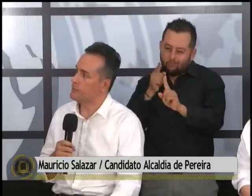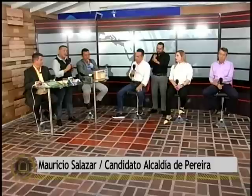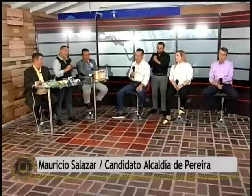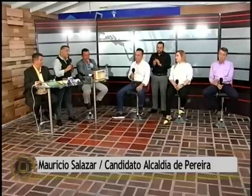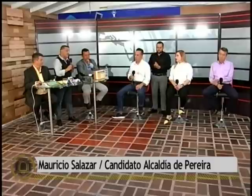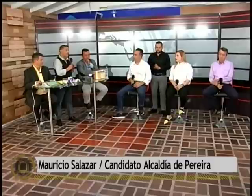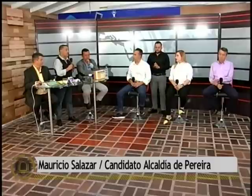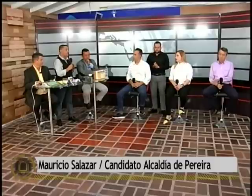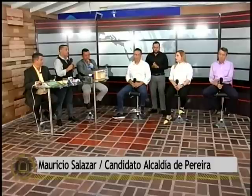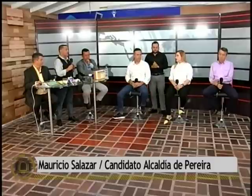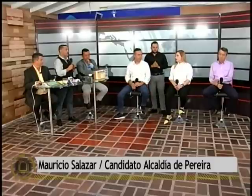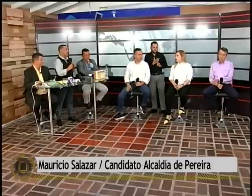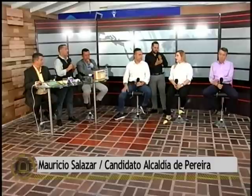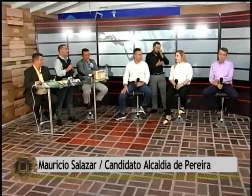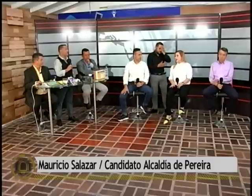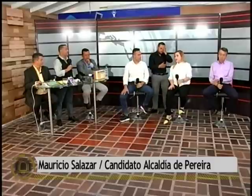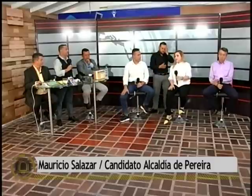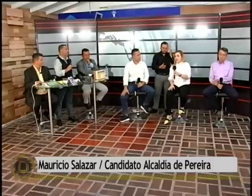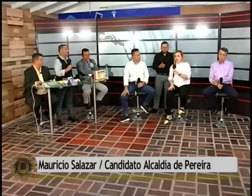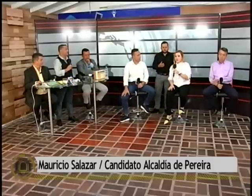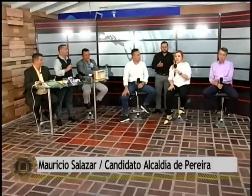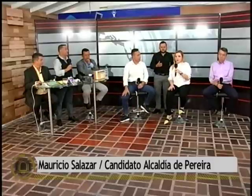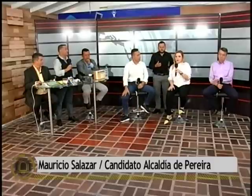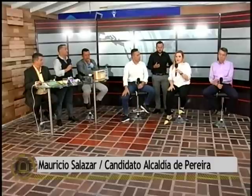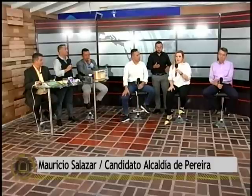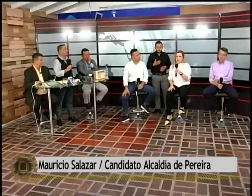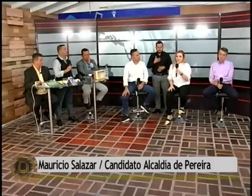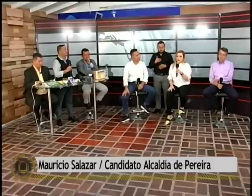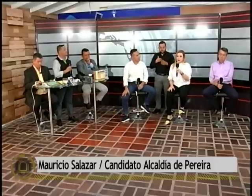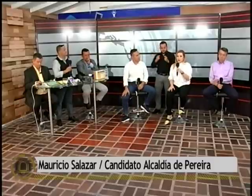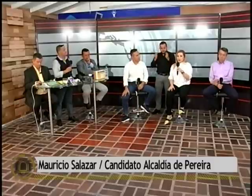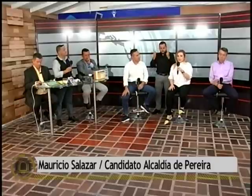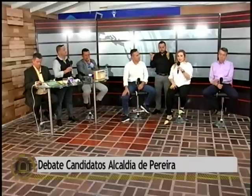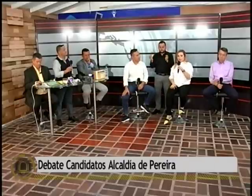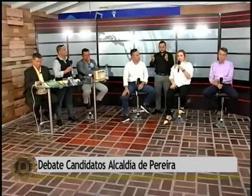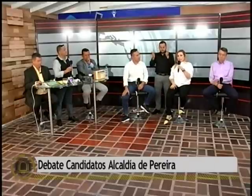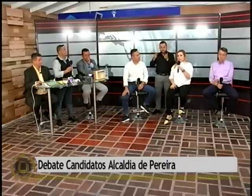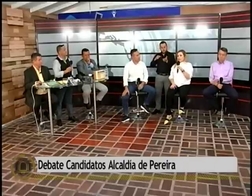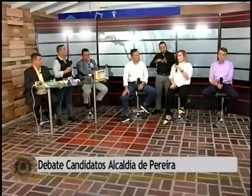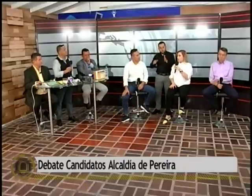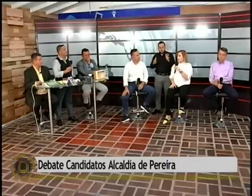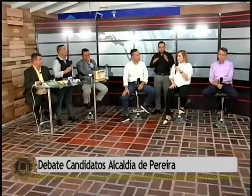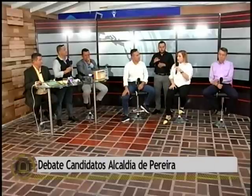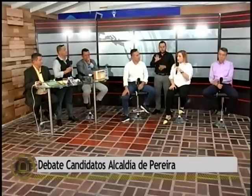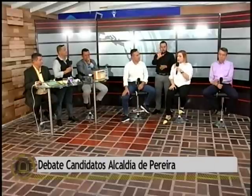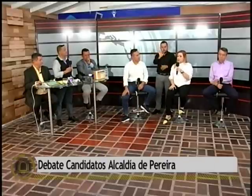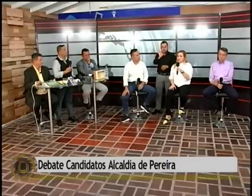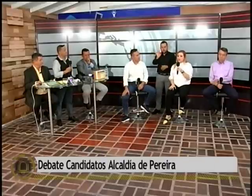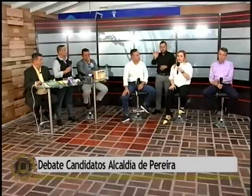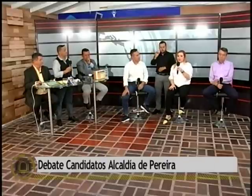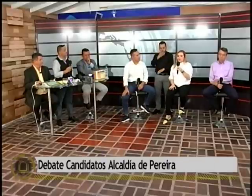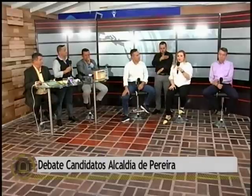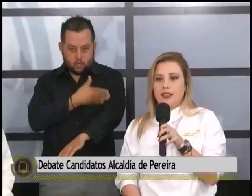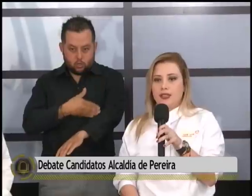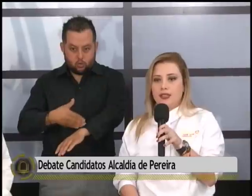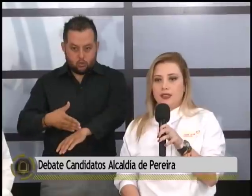Gracias. La misma pregunta para usted, Carolina. Bueno, mi campaña está en un costo alrededor de 500 millones de